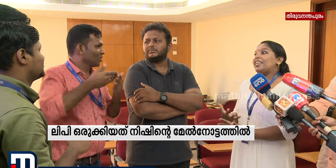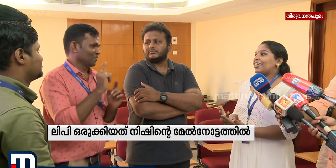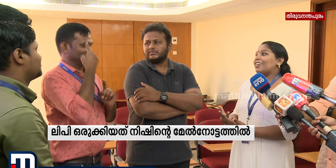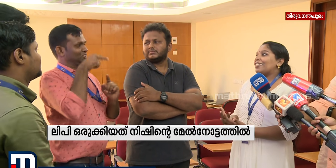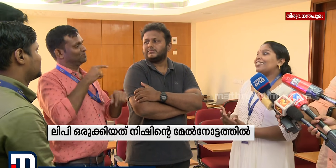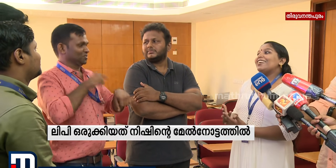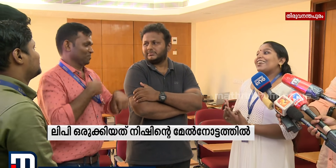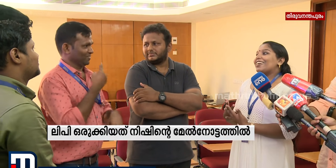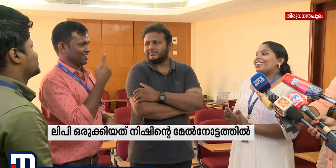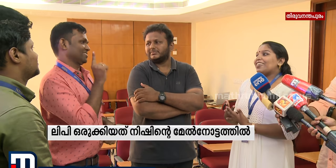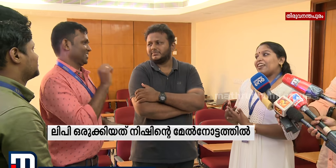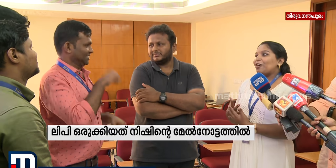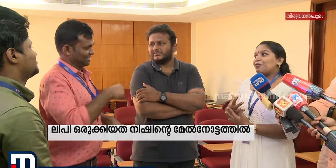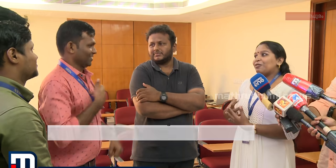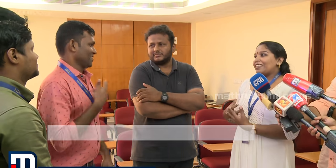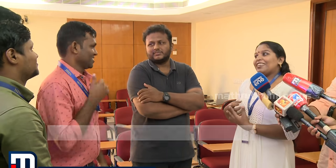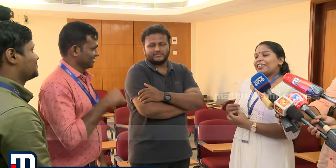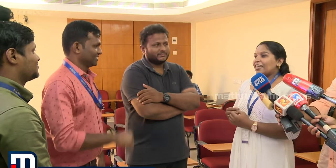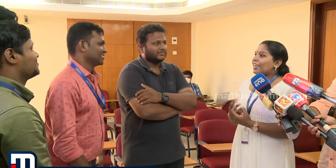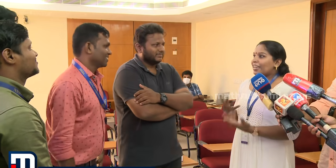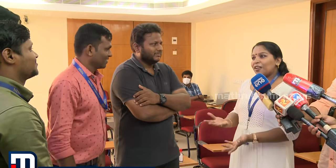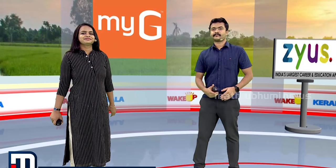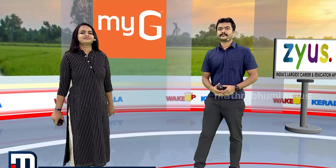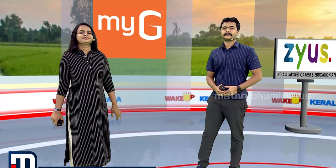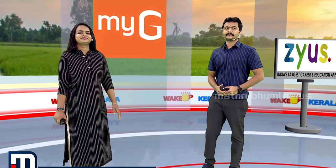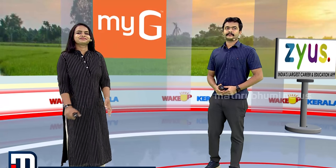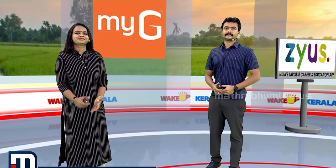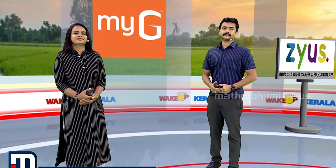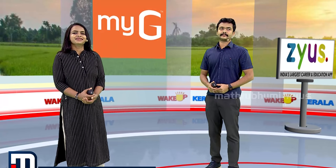പ്രൗഡ് ഫീലിംഗ് ആണുള്ളത്. മാതൃഭൂമി ന്യൂസ് തിരുവനന്തപുരം.